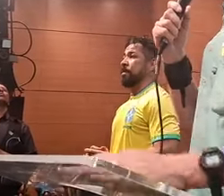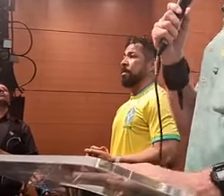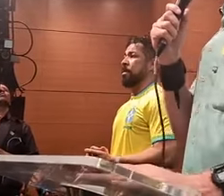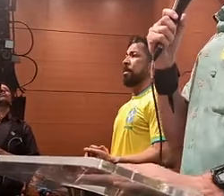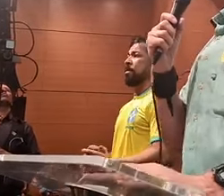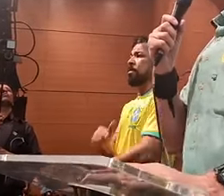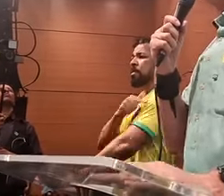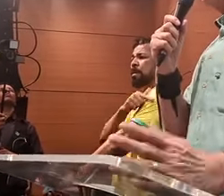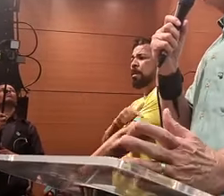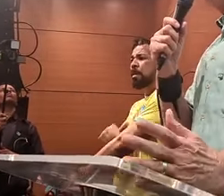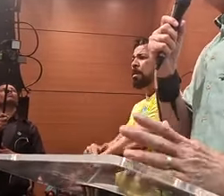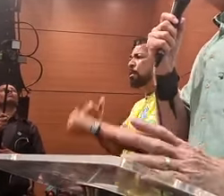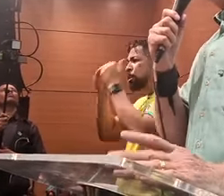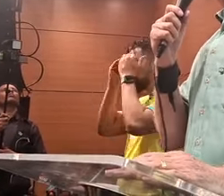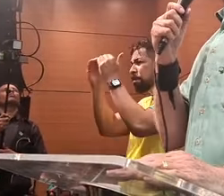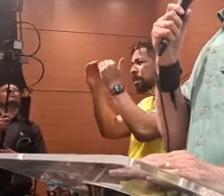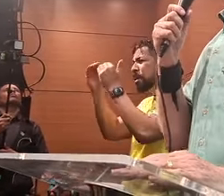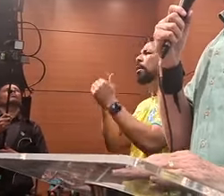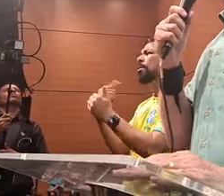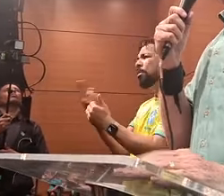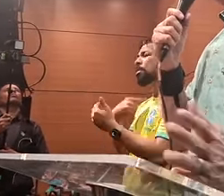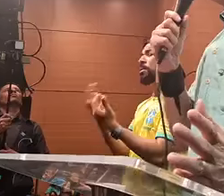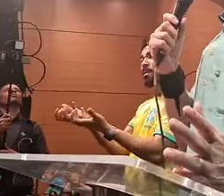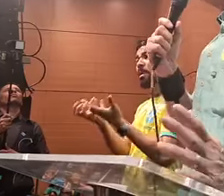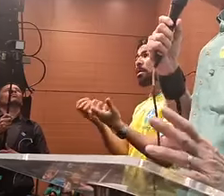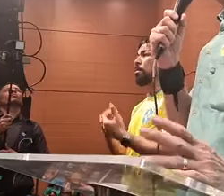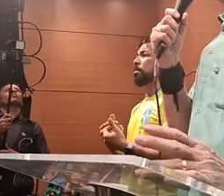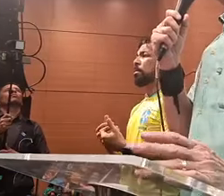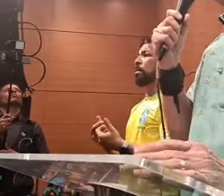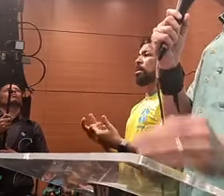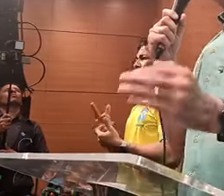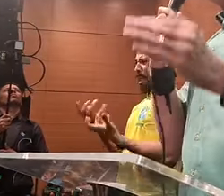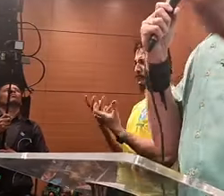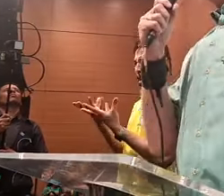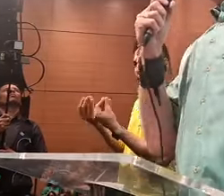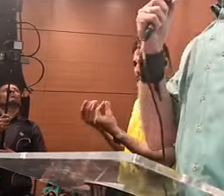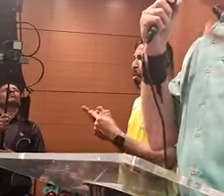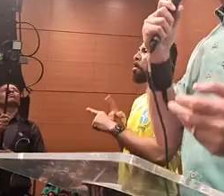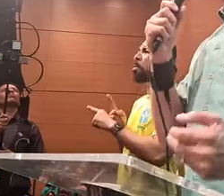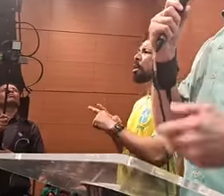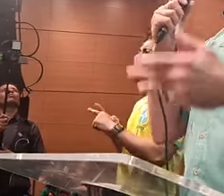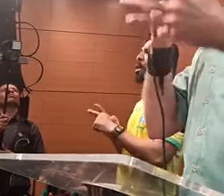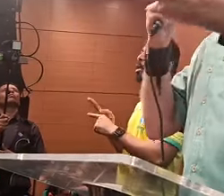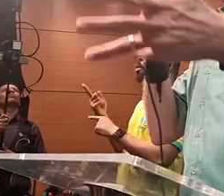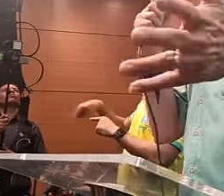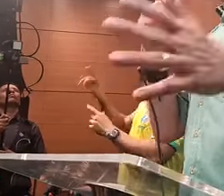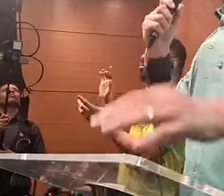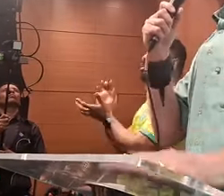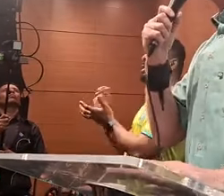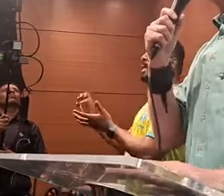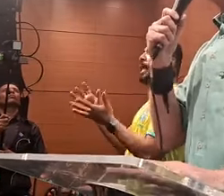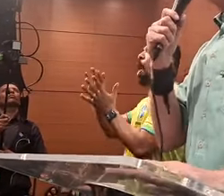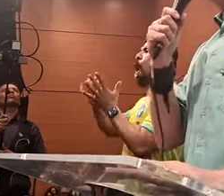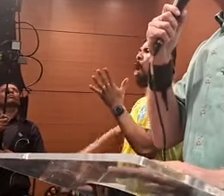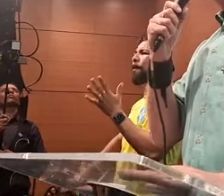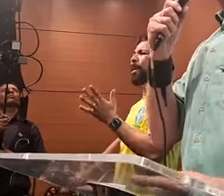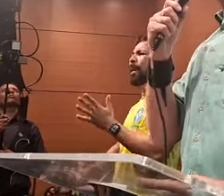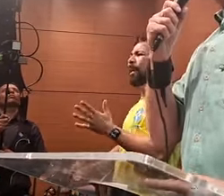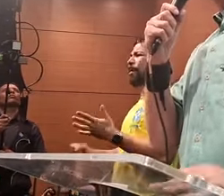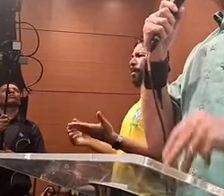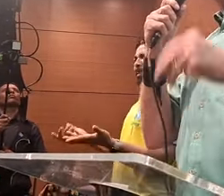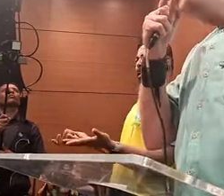Disciplina é o que nós queremos. Queremos muito, porque esses outros querem nos roubar isso.